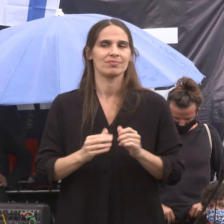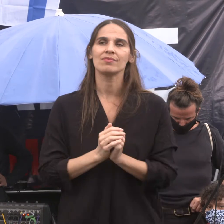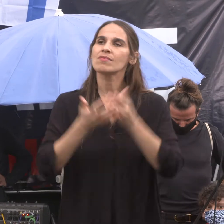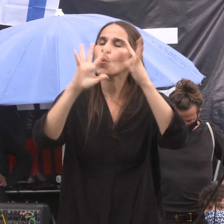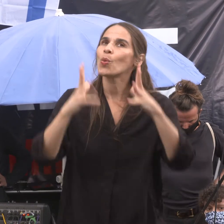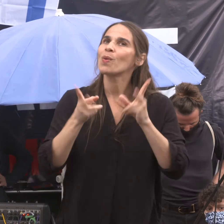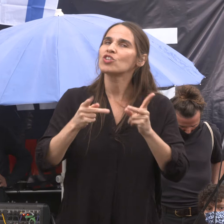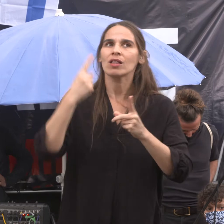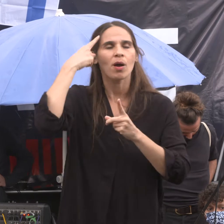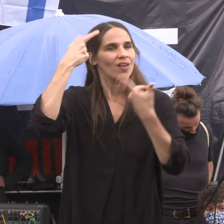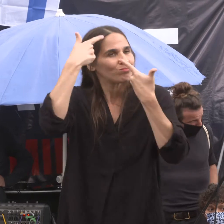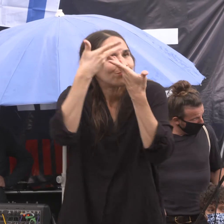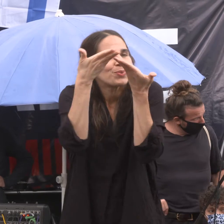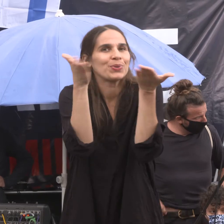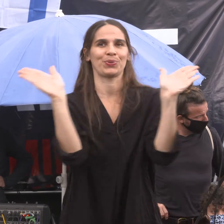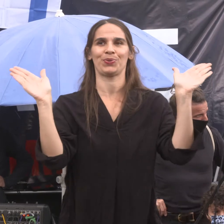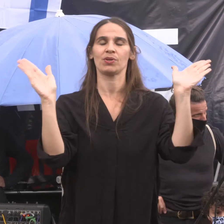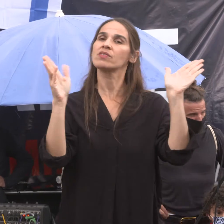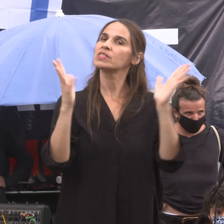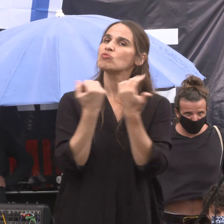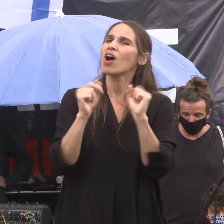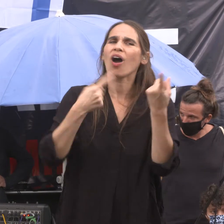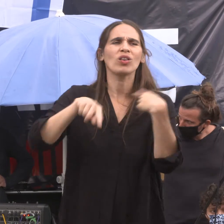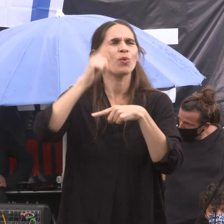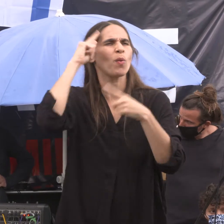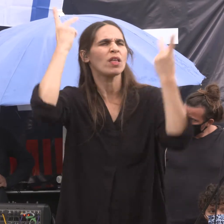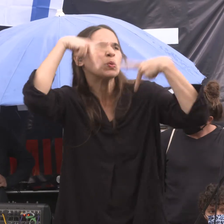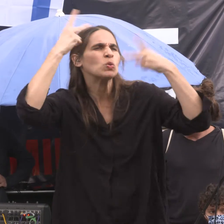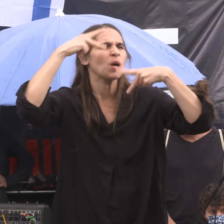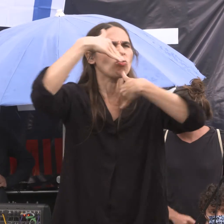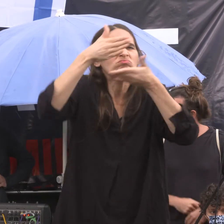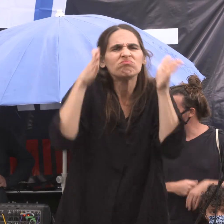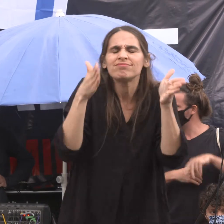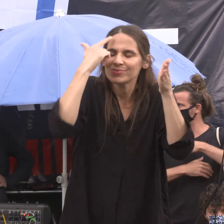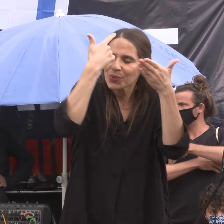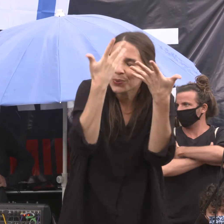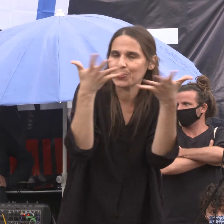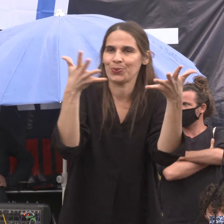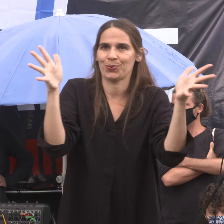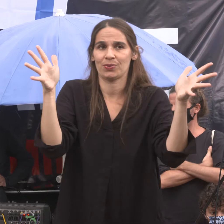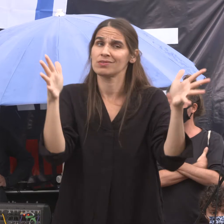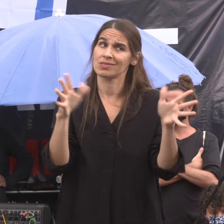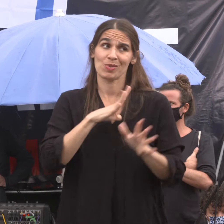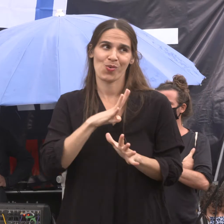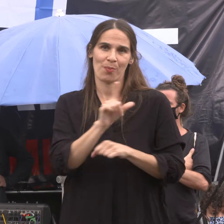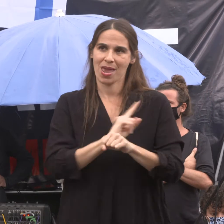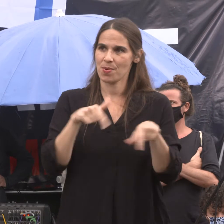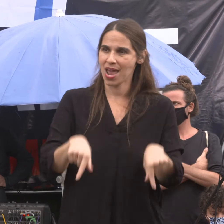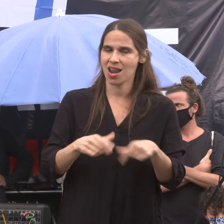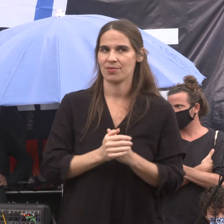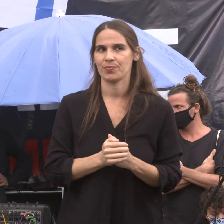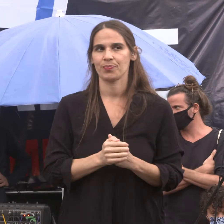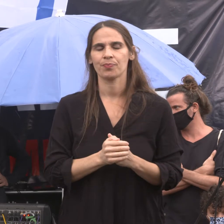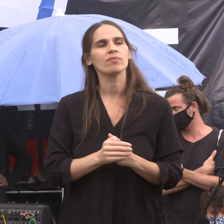מאפשרת מחשבה מחוץ לקופסה ומשחררת אותנו ממוסכמות, דבר מסוכן כנראה בימים האלה.